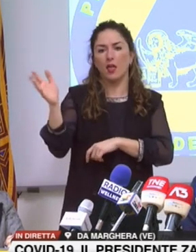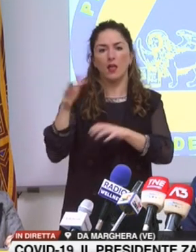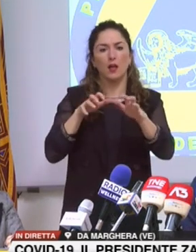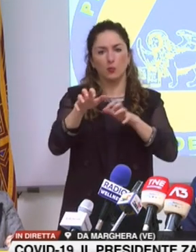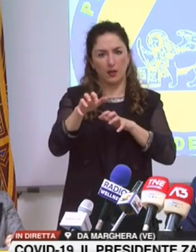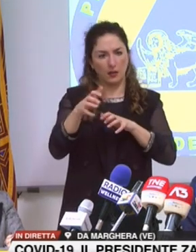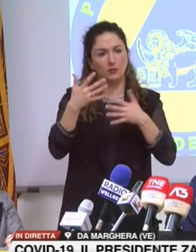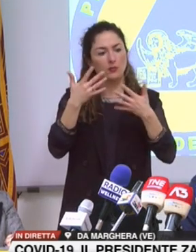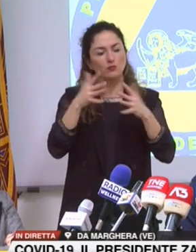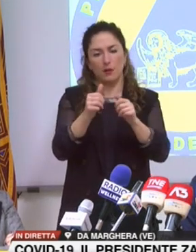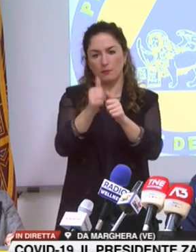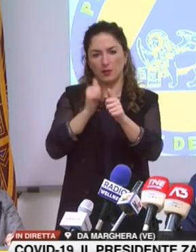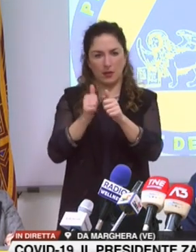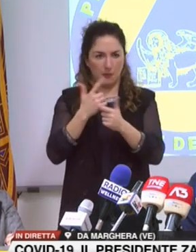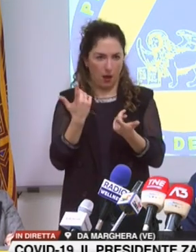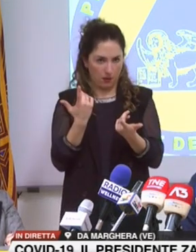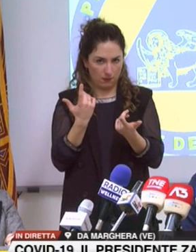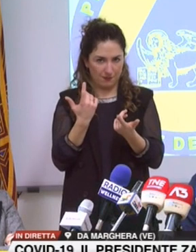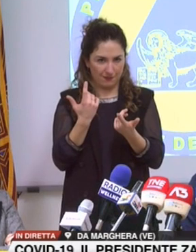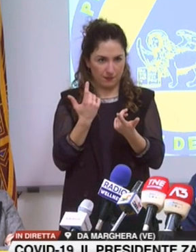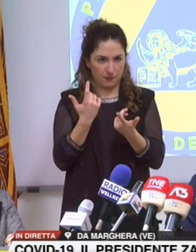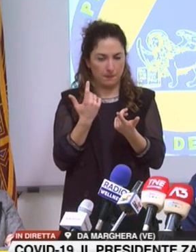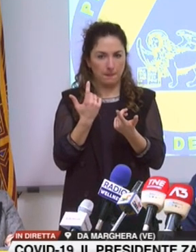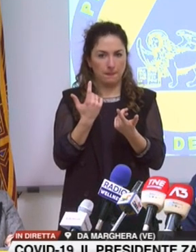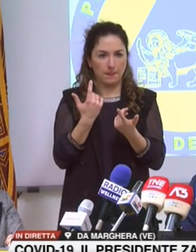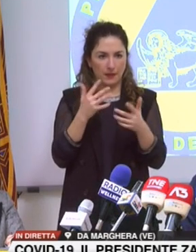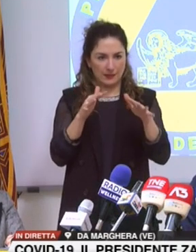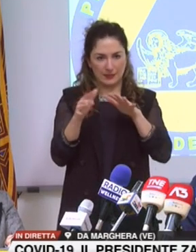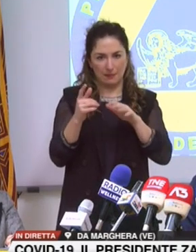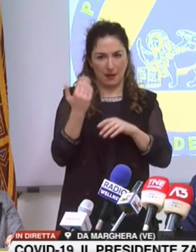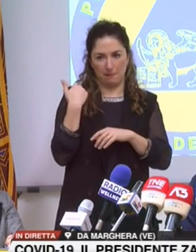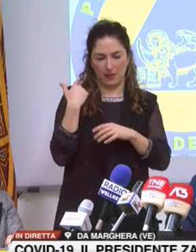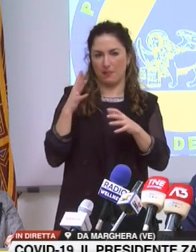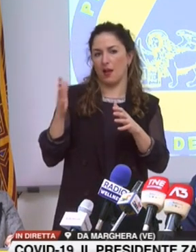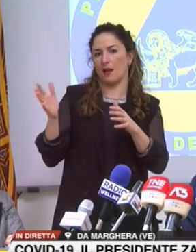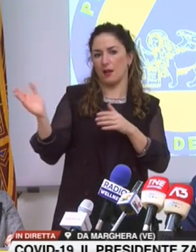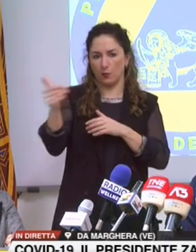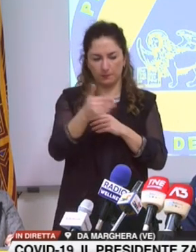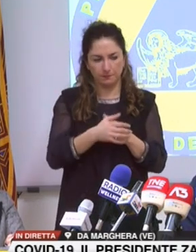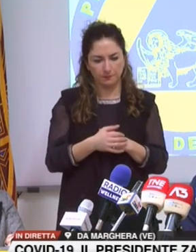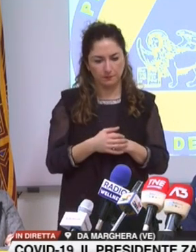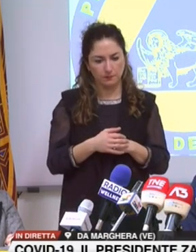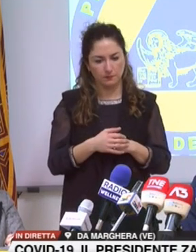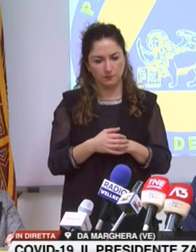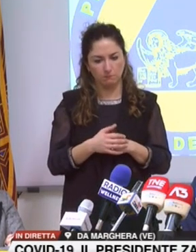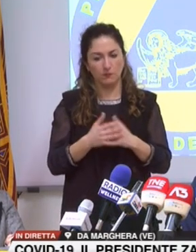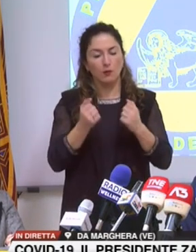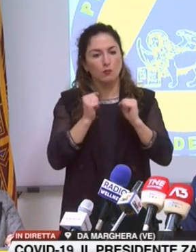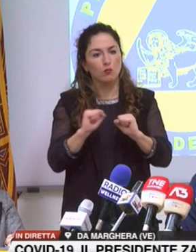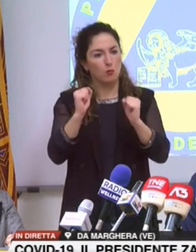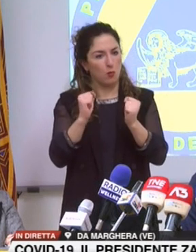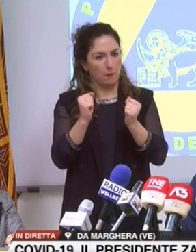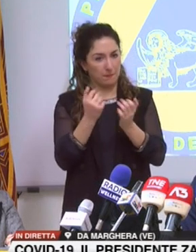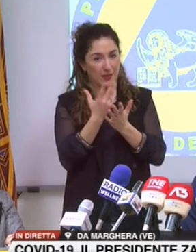sua nascita di come sistema unico. Il sistema consente ancora la registrazione ovviamente delle somministrazioni, consente la